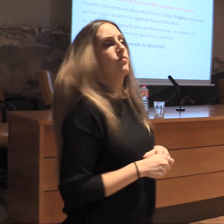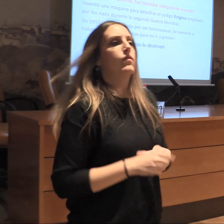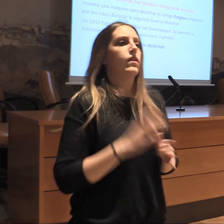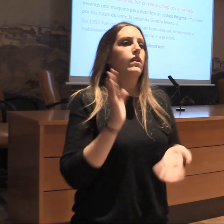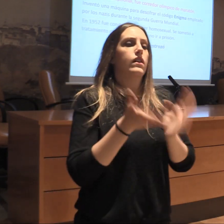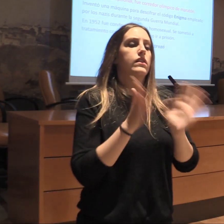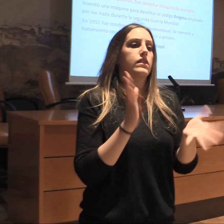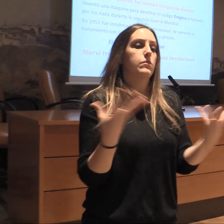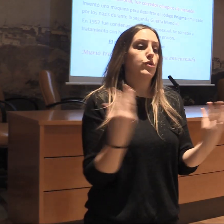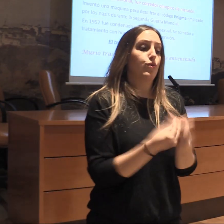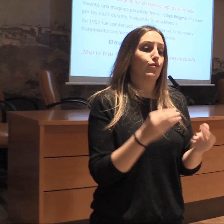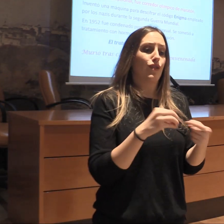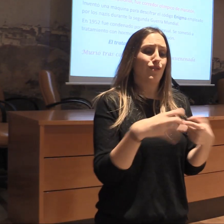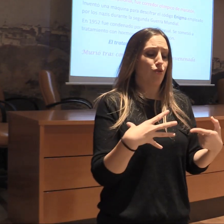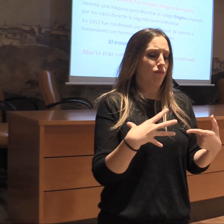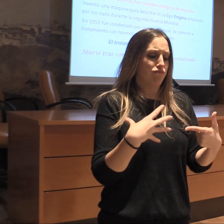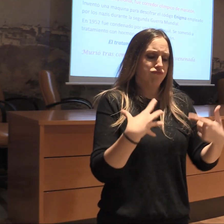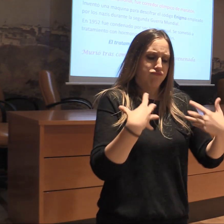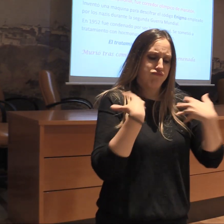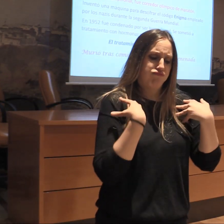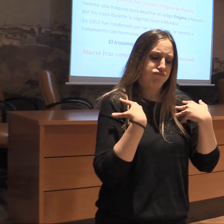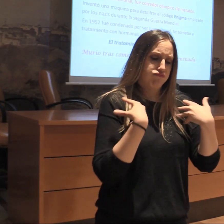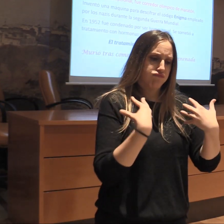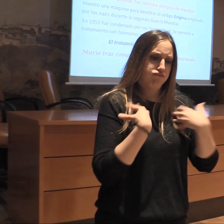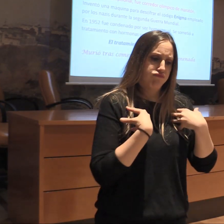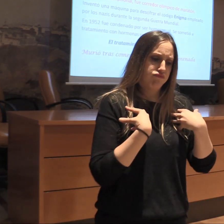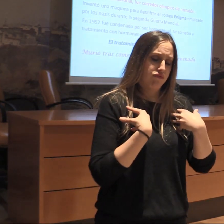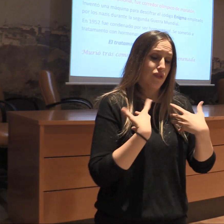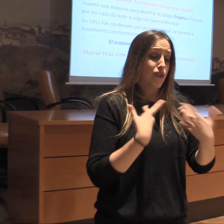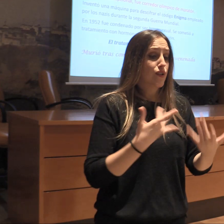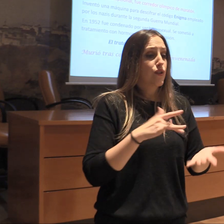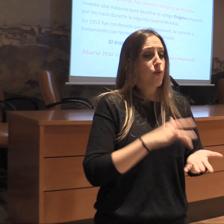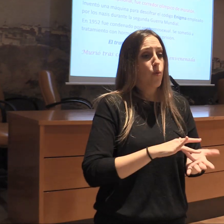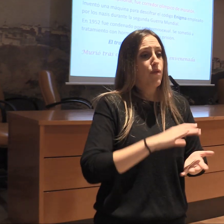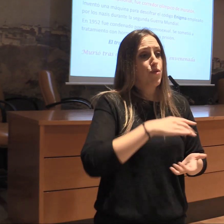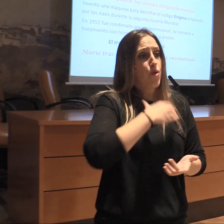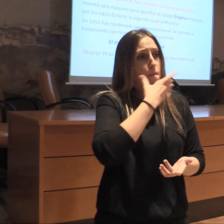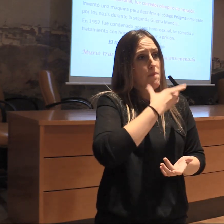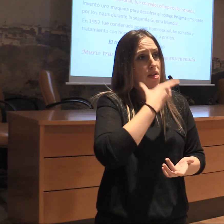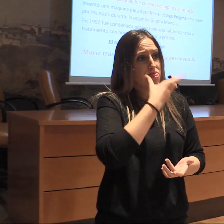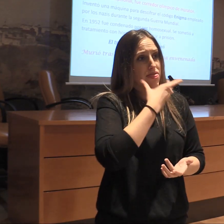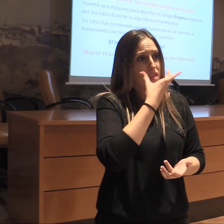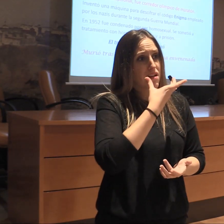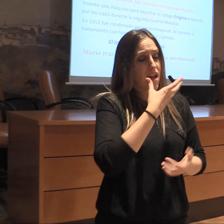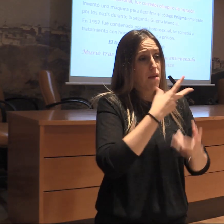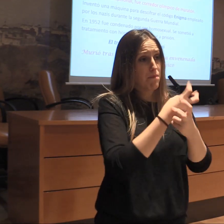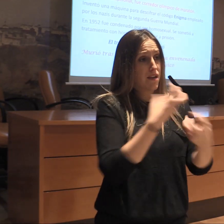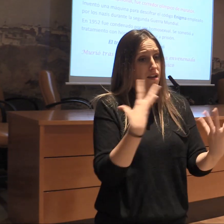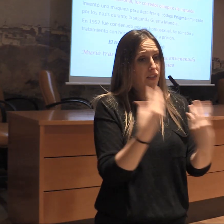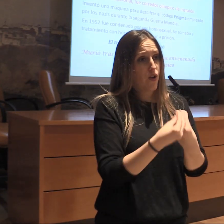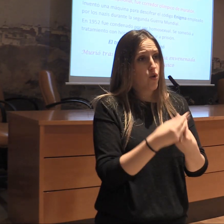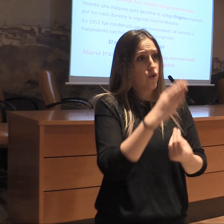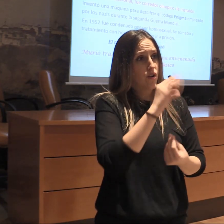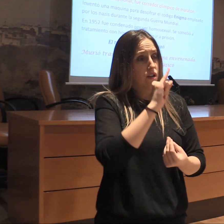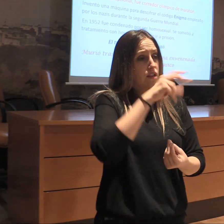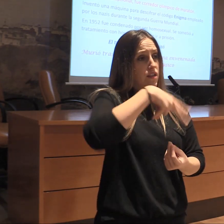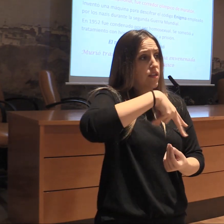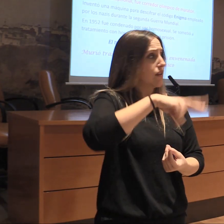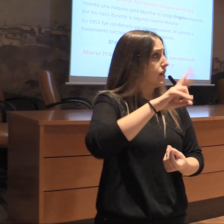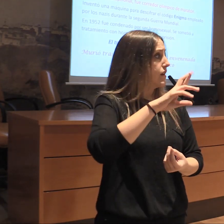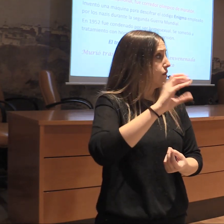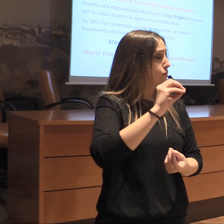las hormonas lo destrozó y murió tras comer una manzana envenenada con cianuro